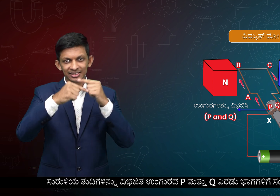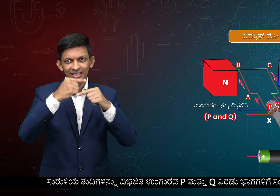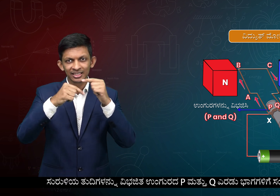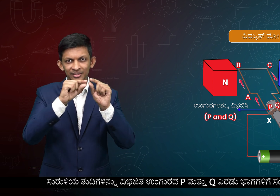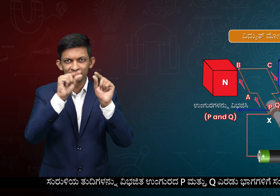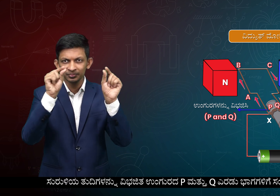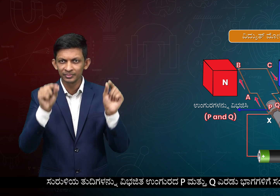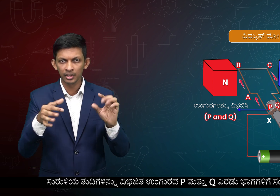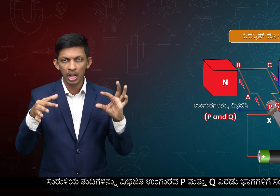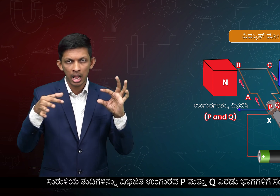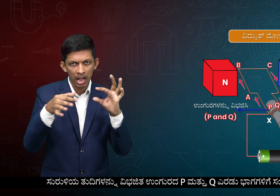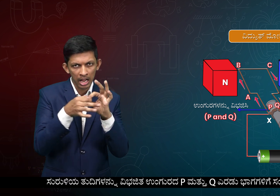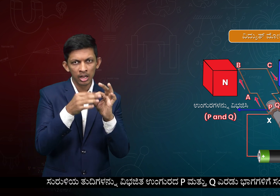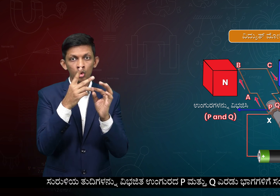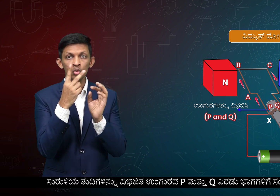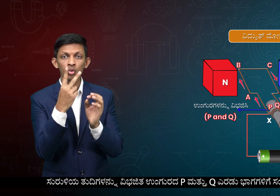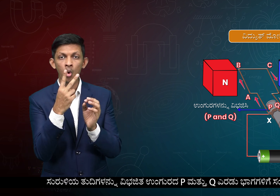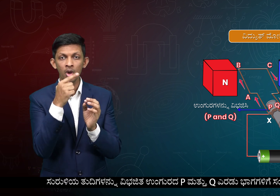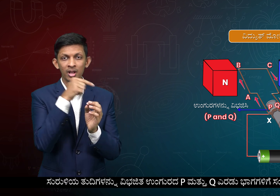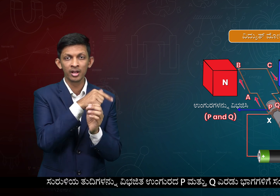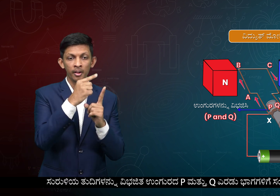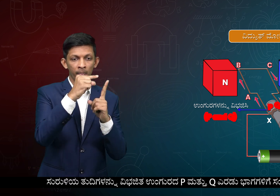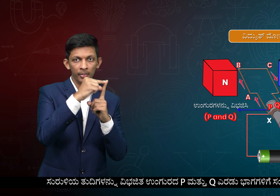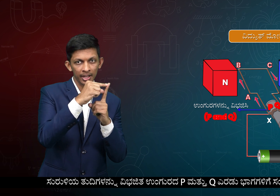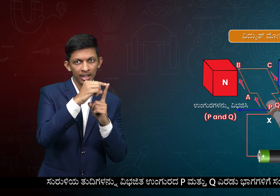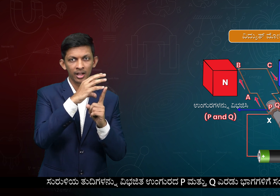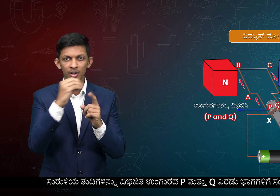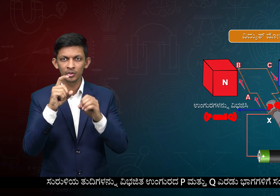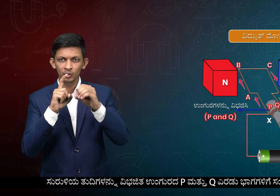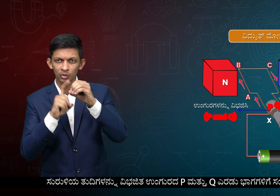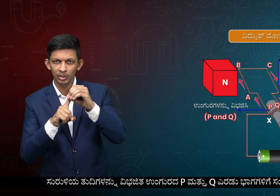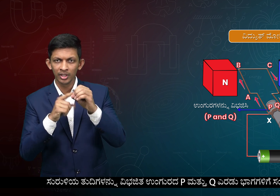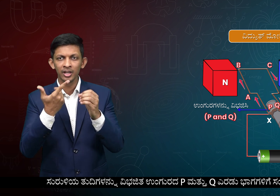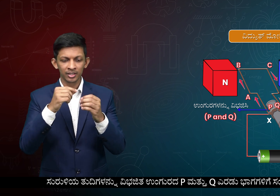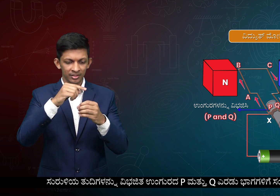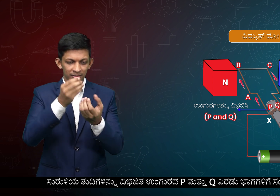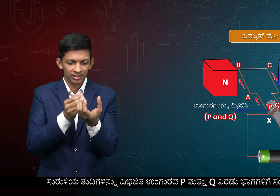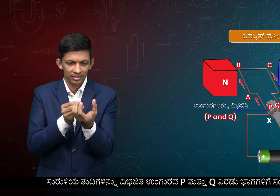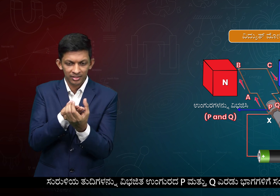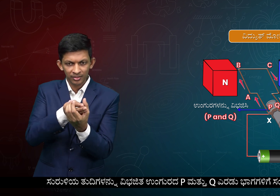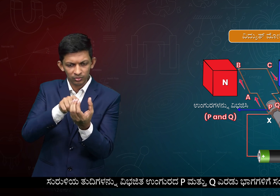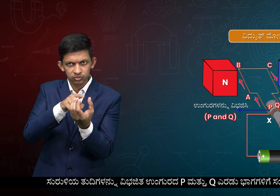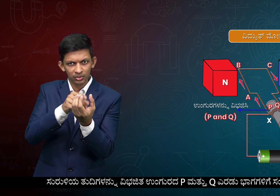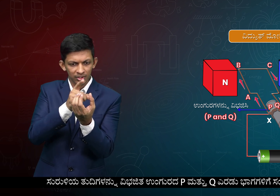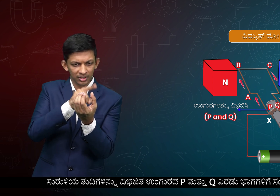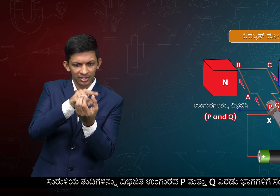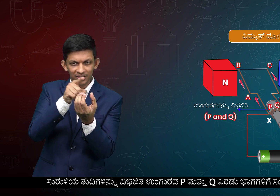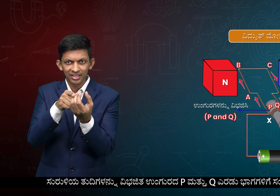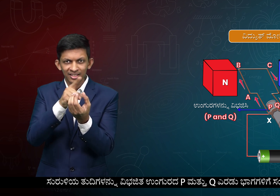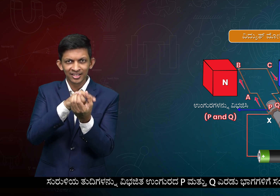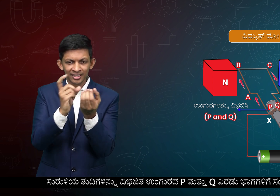ಸುರುಳಿಯ ತುದಿಯನ್ನು ವಿಭಜಿತ ಉಂಗುರದ P ಮತ್ತು Q ಎರಡು ಭಾಗಗಳಿಗೆ ಸಂಪರ್ಕಿಸಲಾಗಿದೆ.